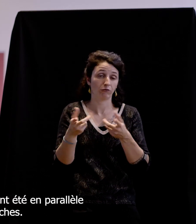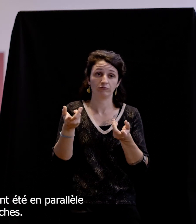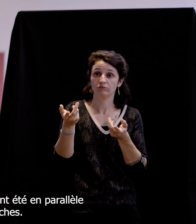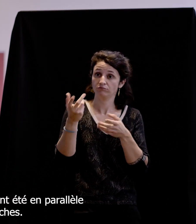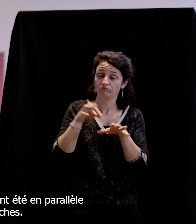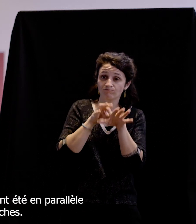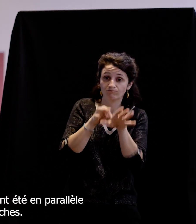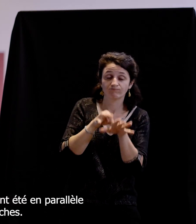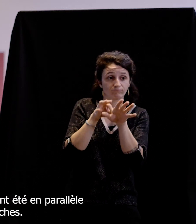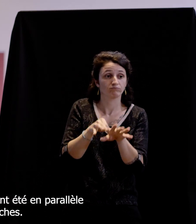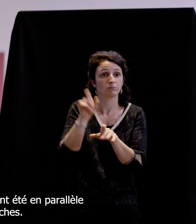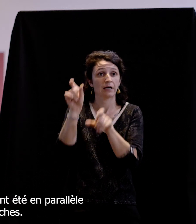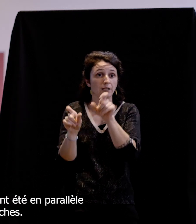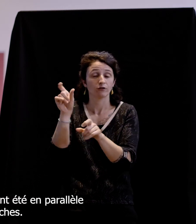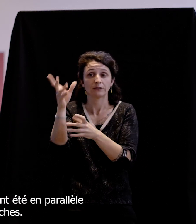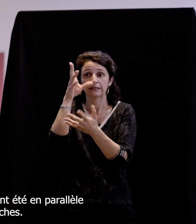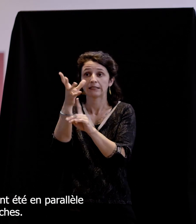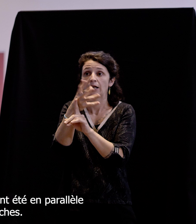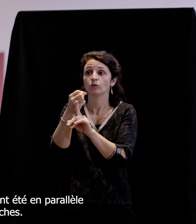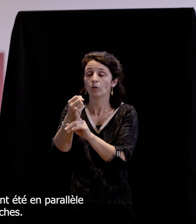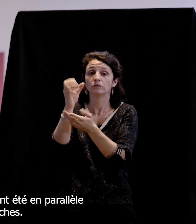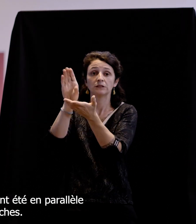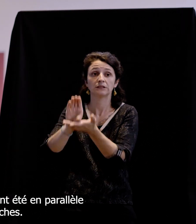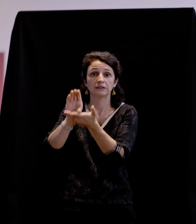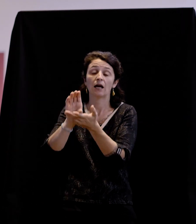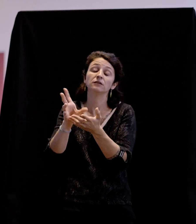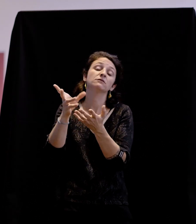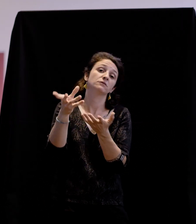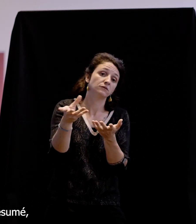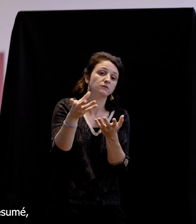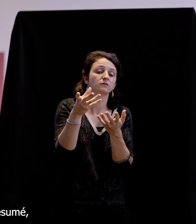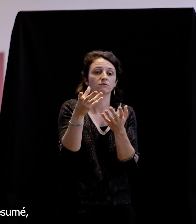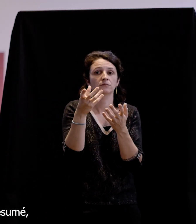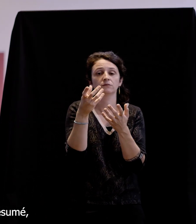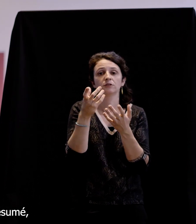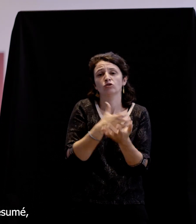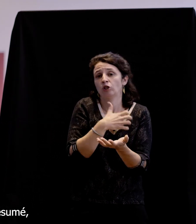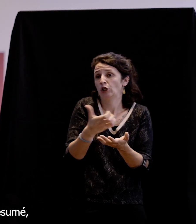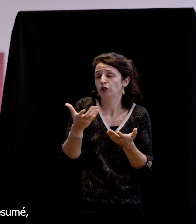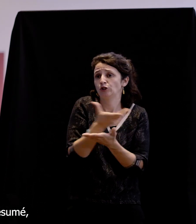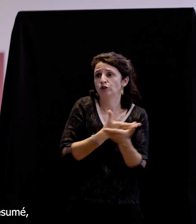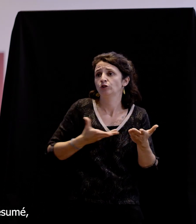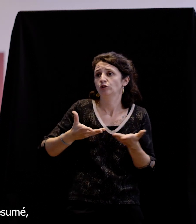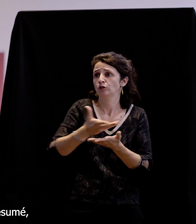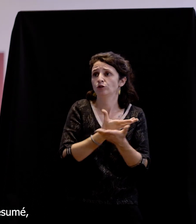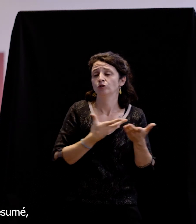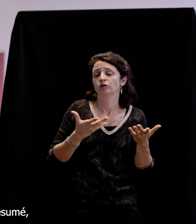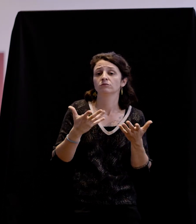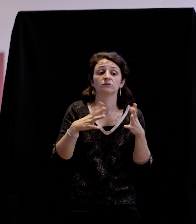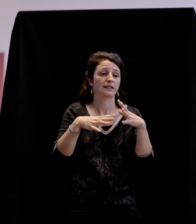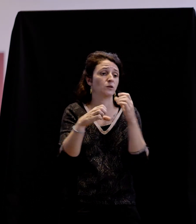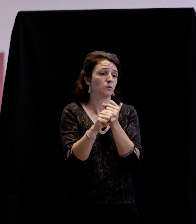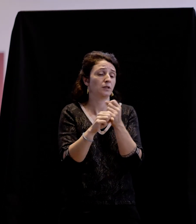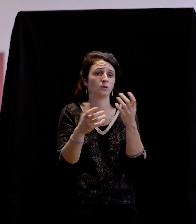charges, et donc les sessions étaient en parallèle et très très riches. Donc, le résumé, c'est